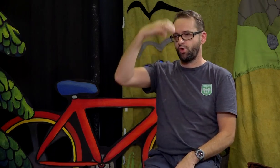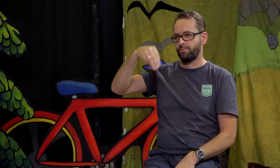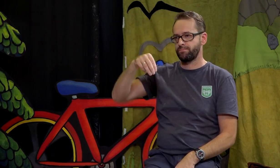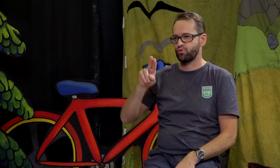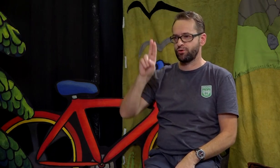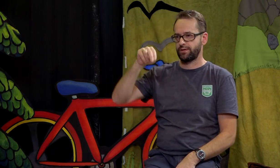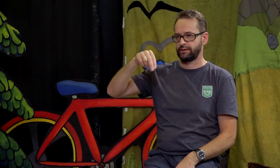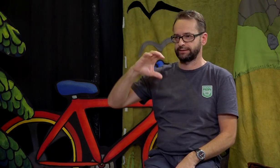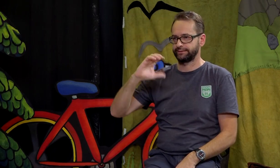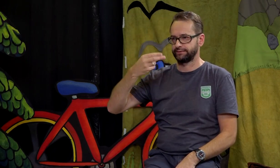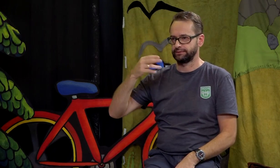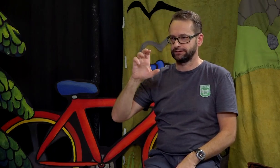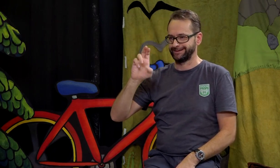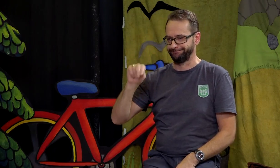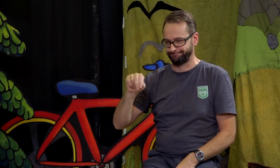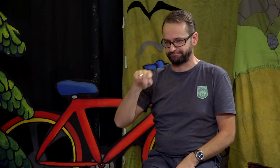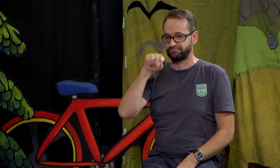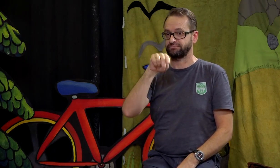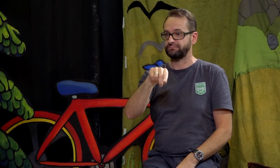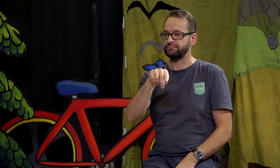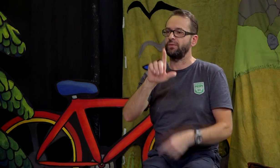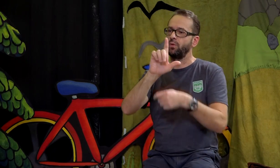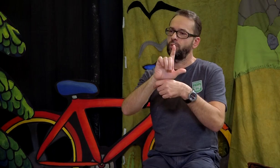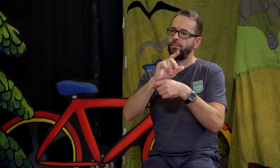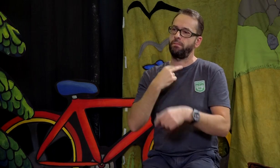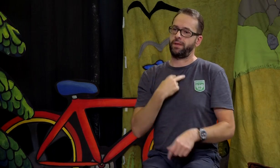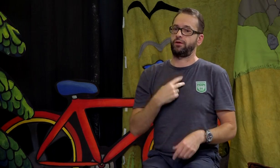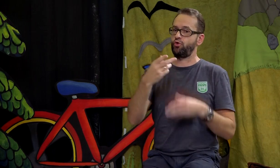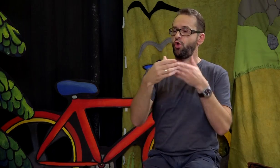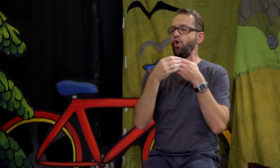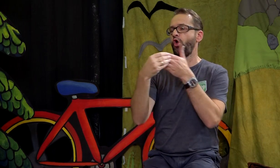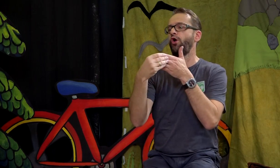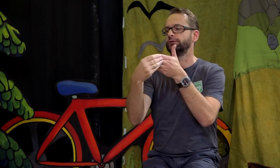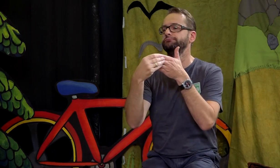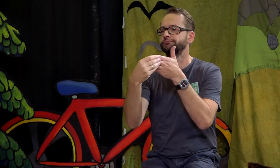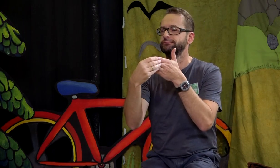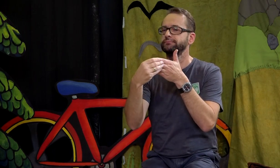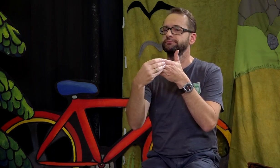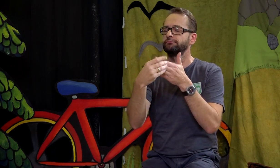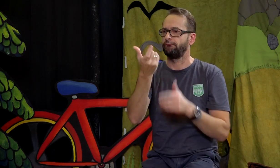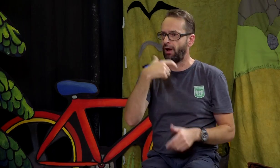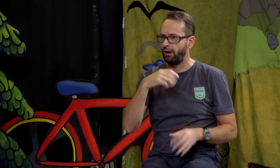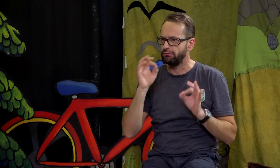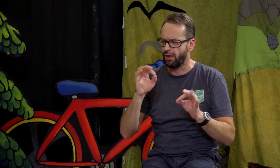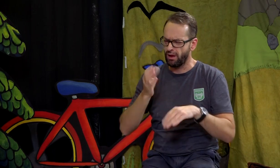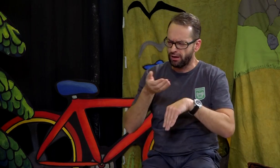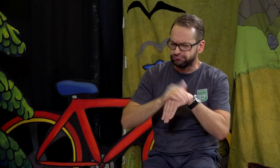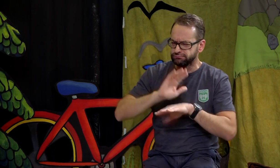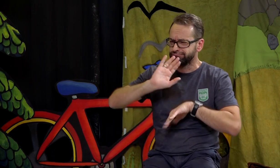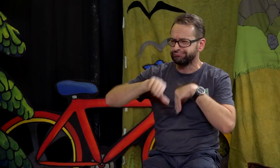toistemme tykönä hyvin usein. Sitten siellä oli luterilainen pappiohjaaja, joka